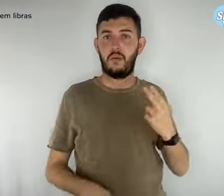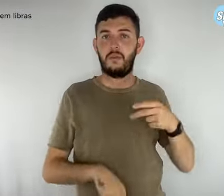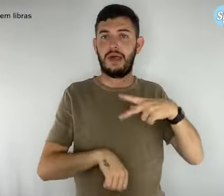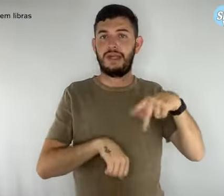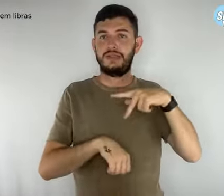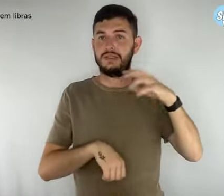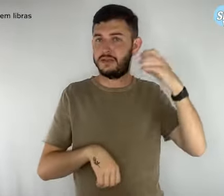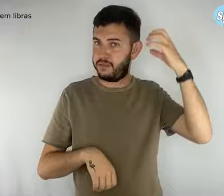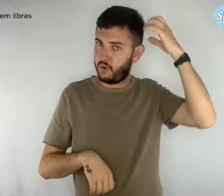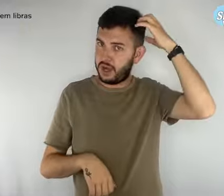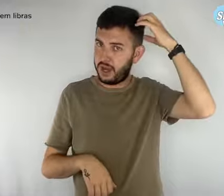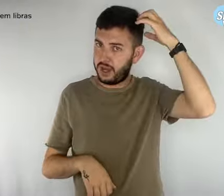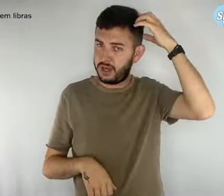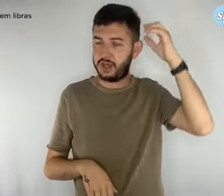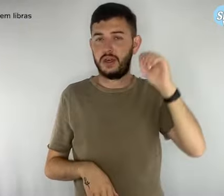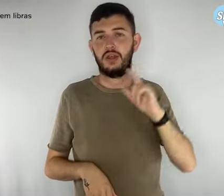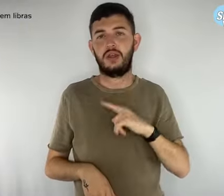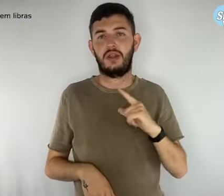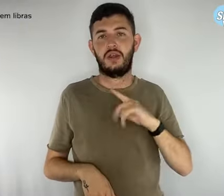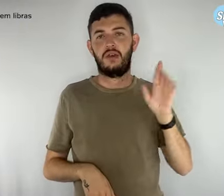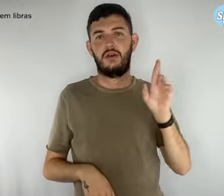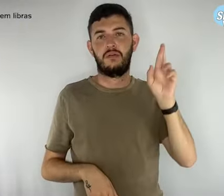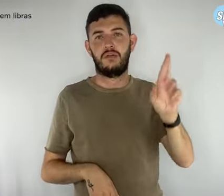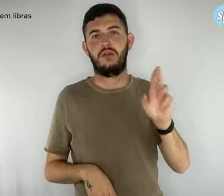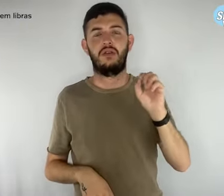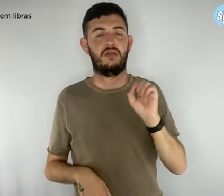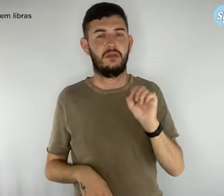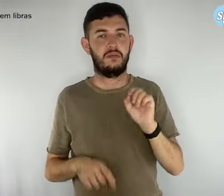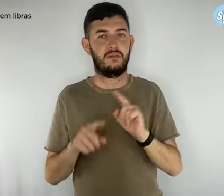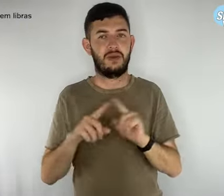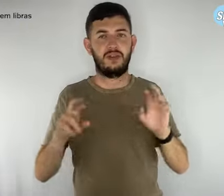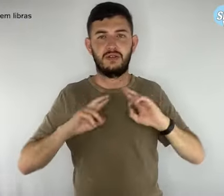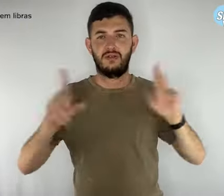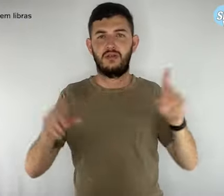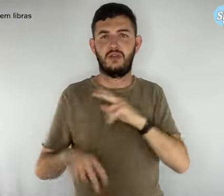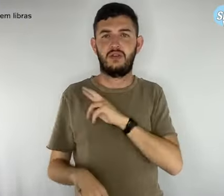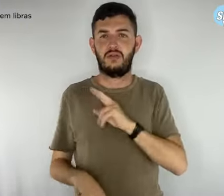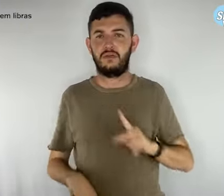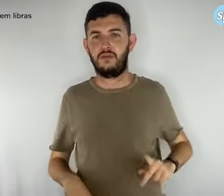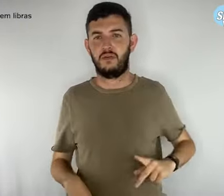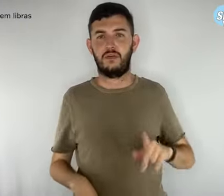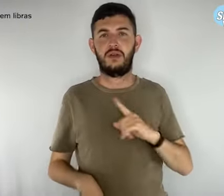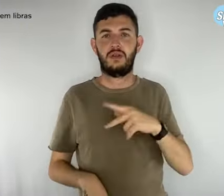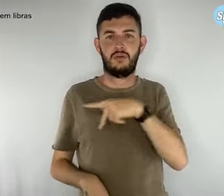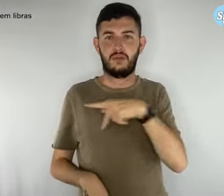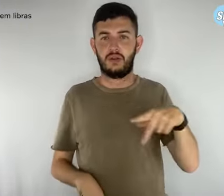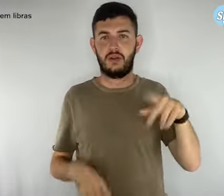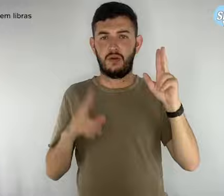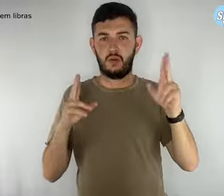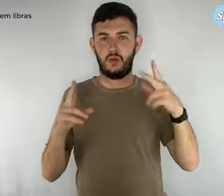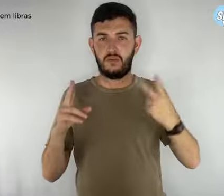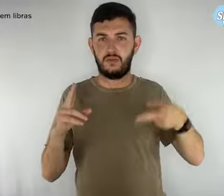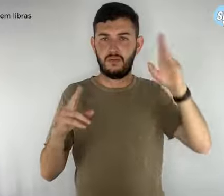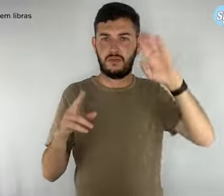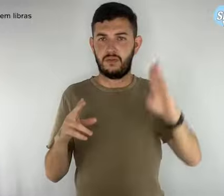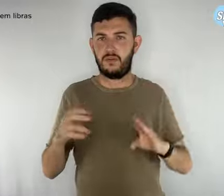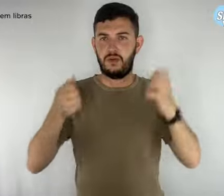monarquias parlamentaristas, mas não numa república presidencialista como o Brasil, explica